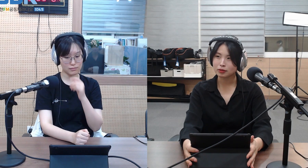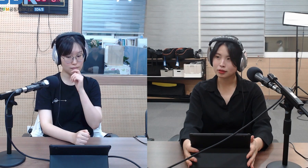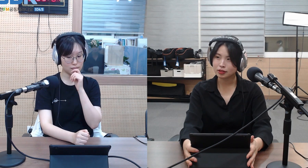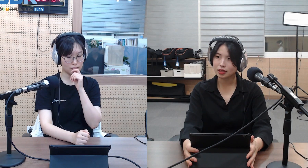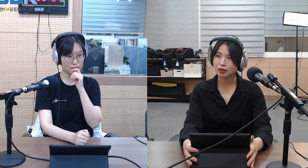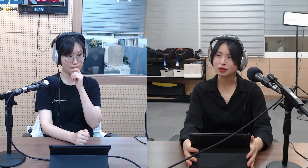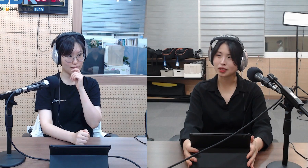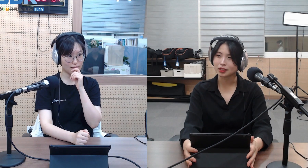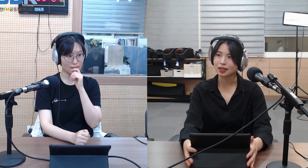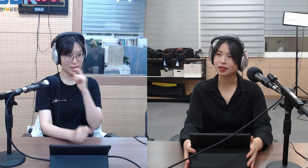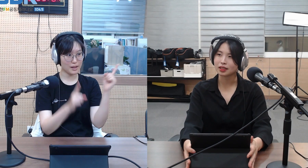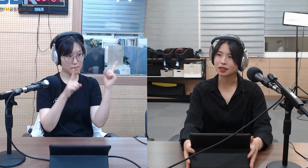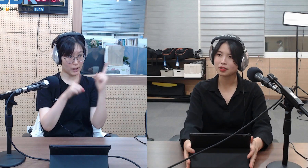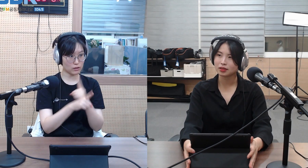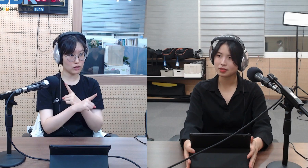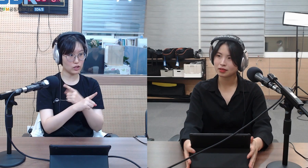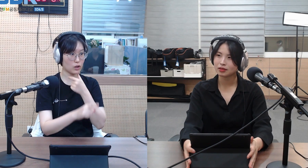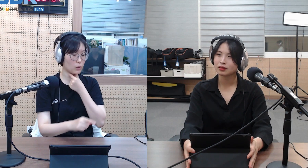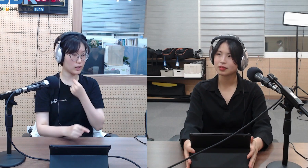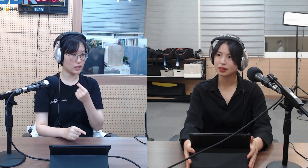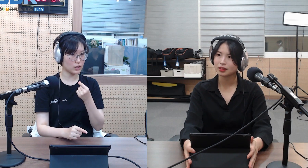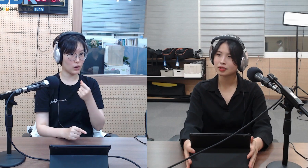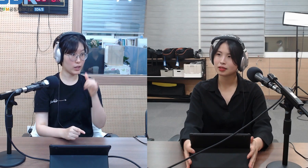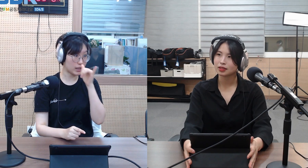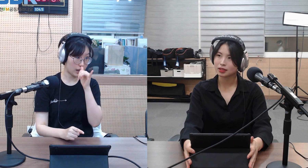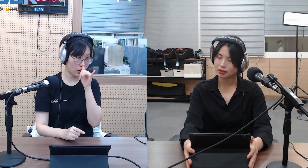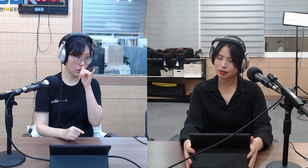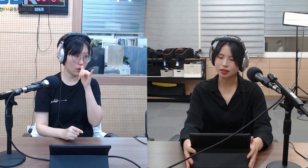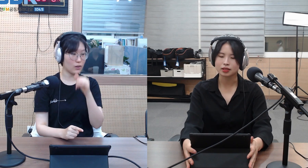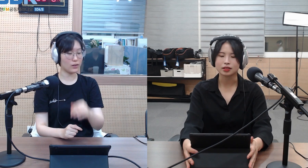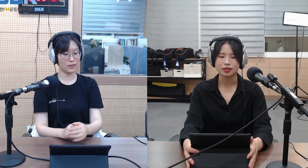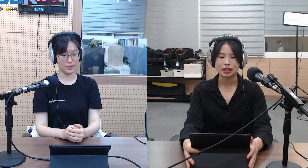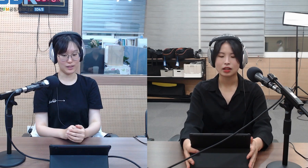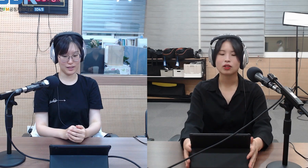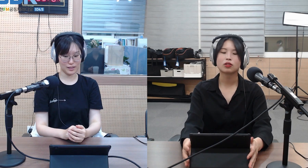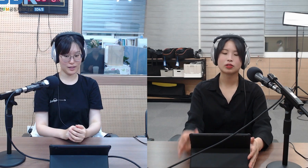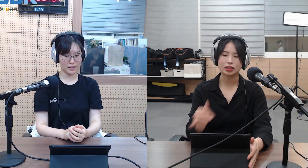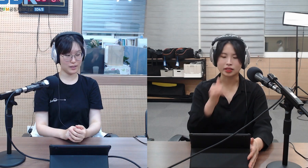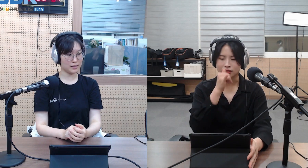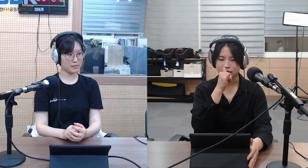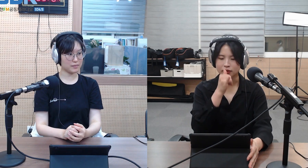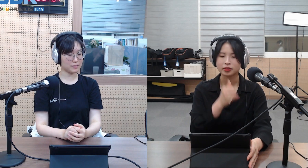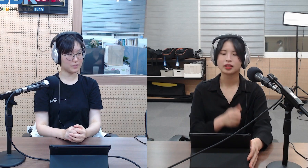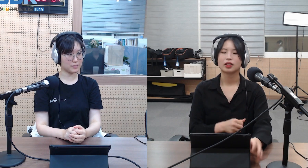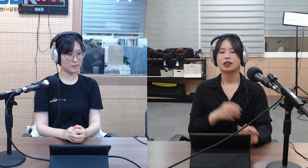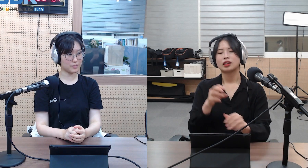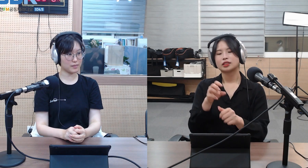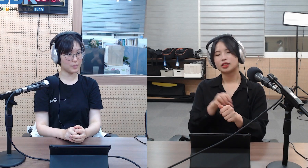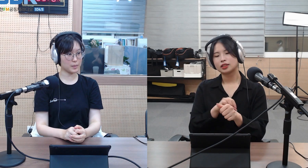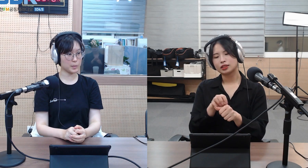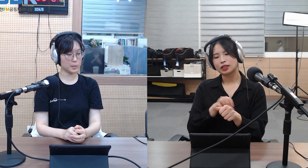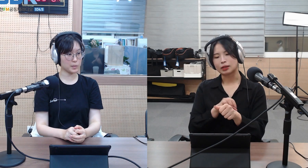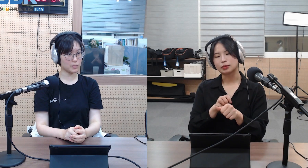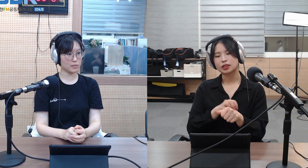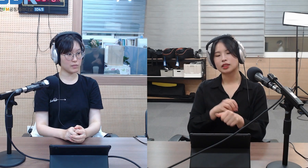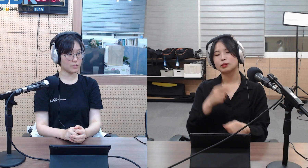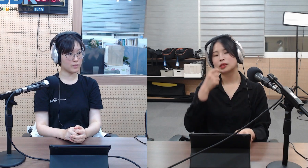바꾸는 게 원하는 게 있나요? 바꾸는 거 원하는 거 있나요? 네. 네, 있어요. 사이드는 감자튀김에서